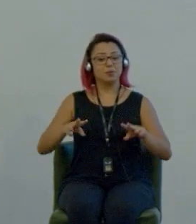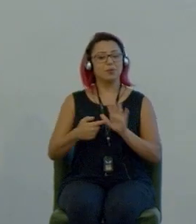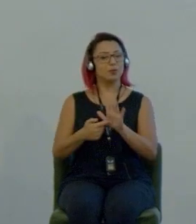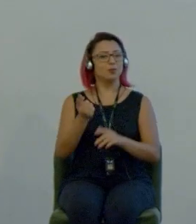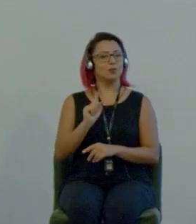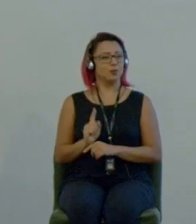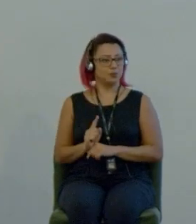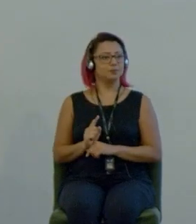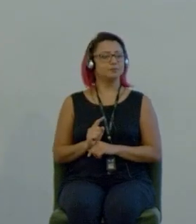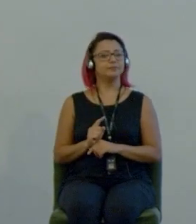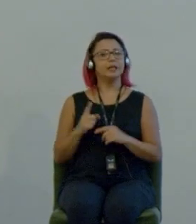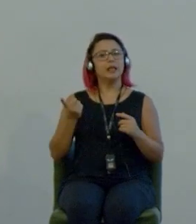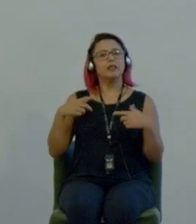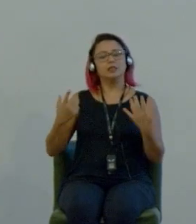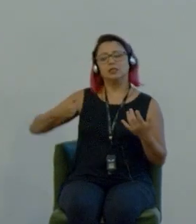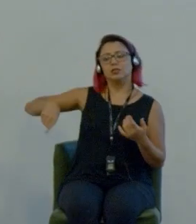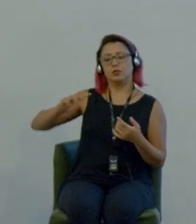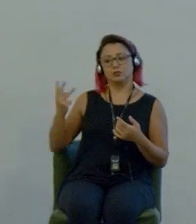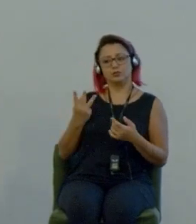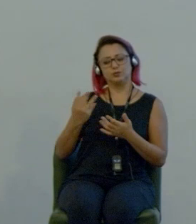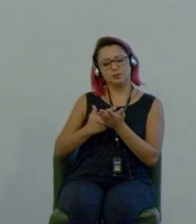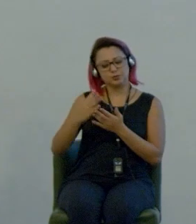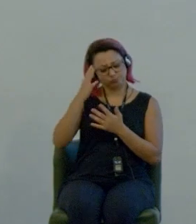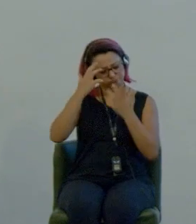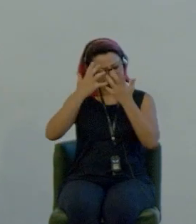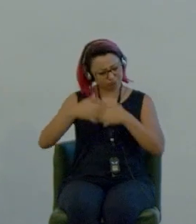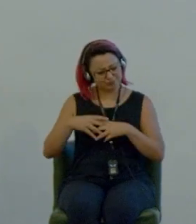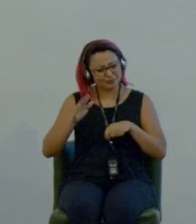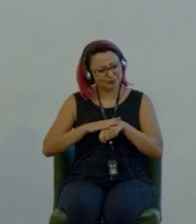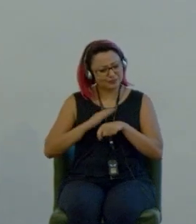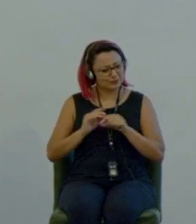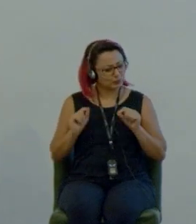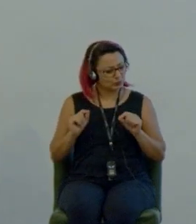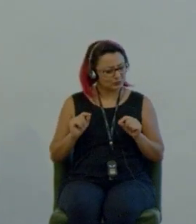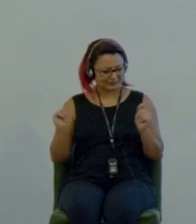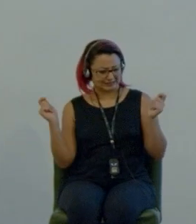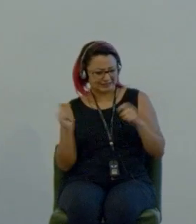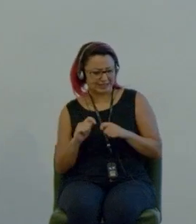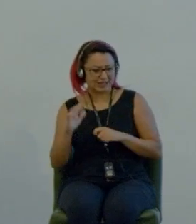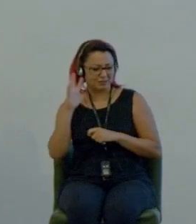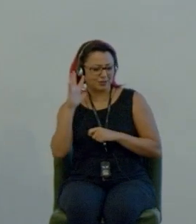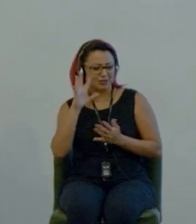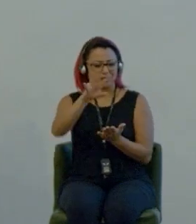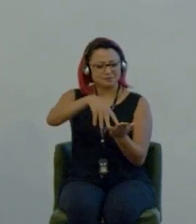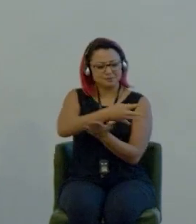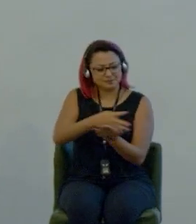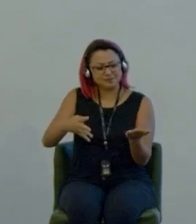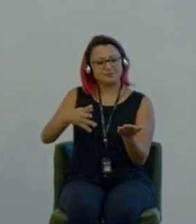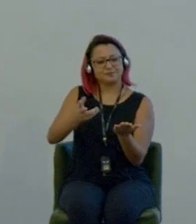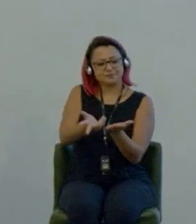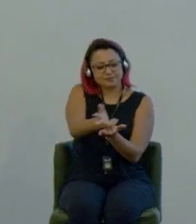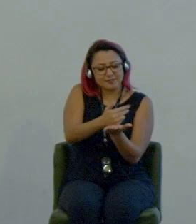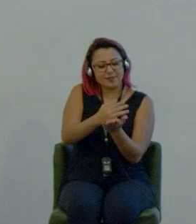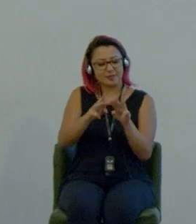faire? Est-ce qu'on pourrait réouvrir la question cartographique? C'est-à-dire se rappeler qu'il